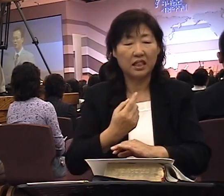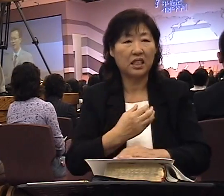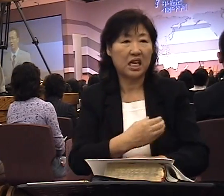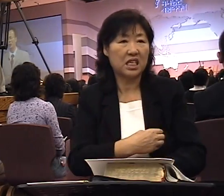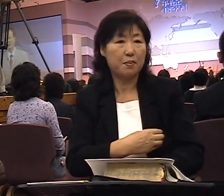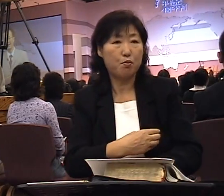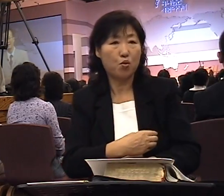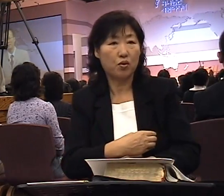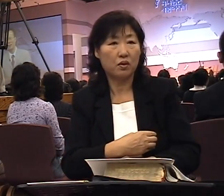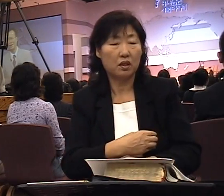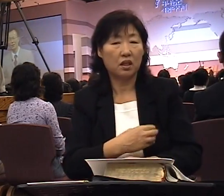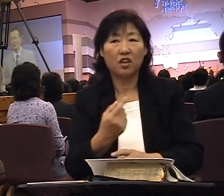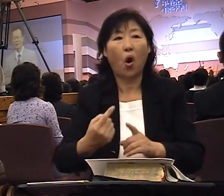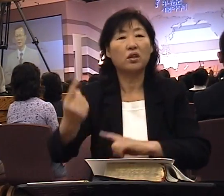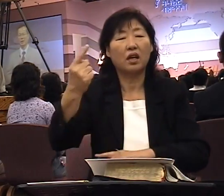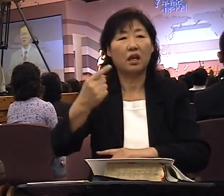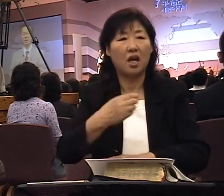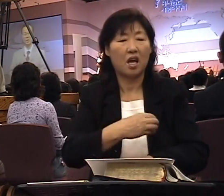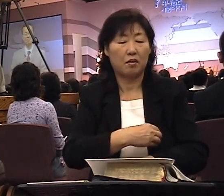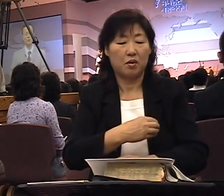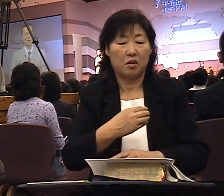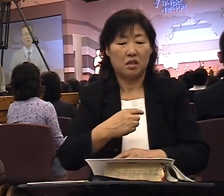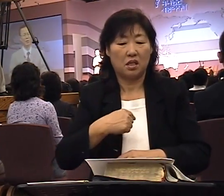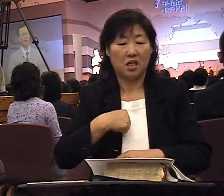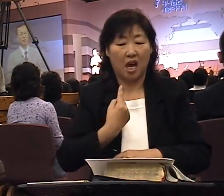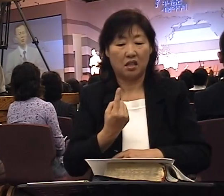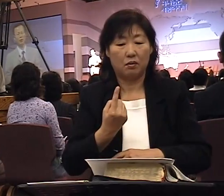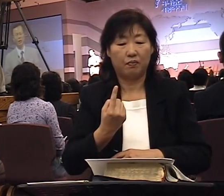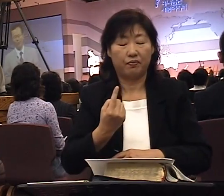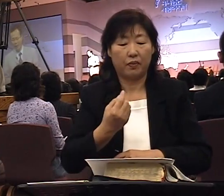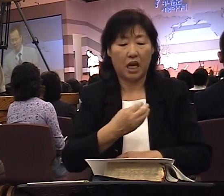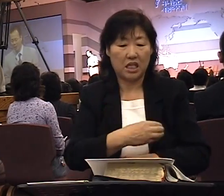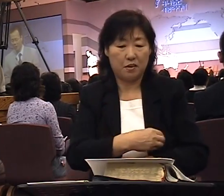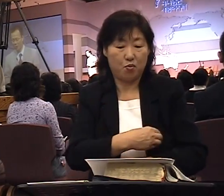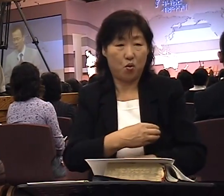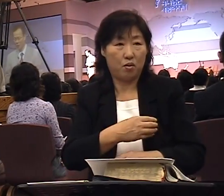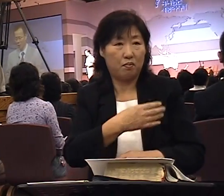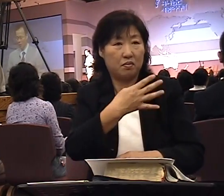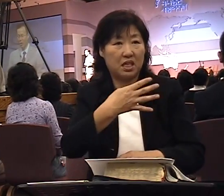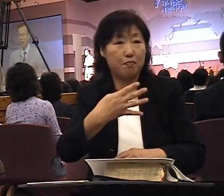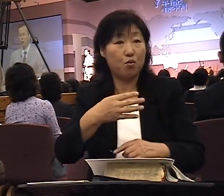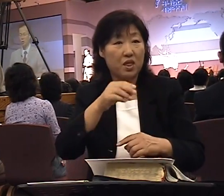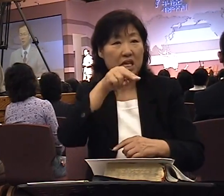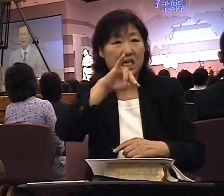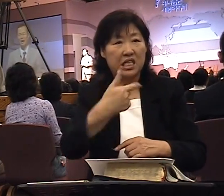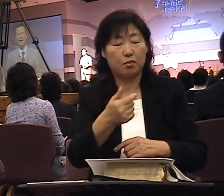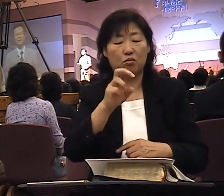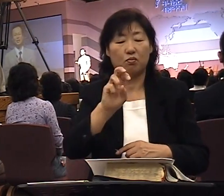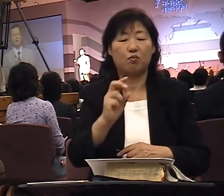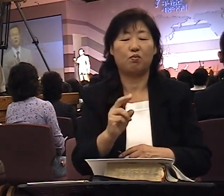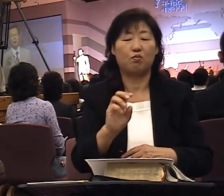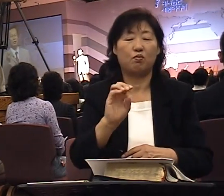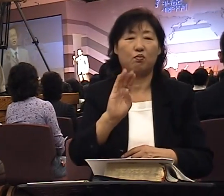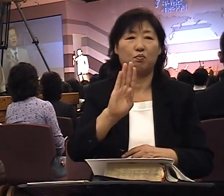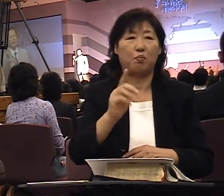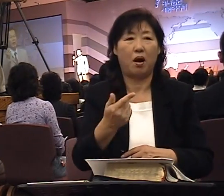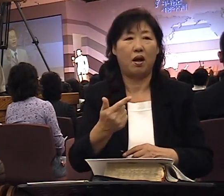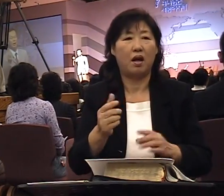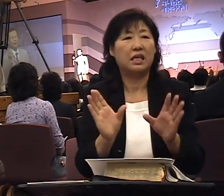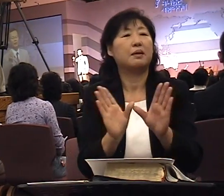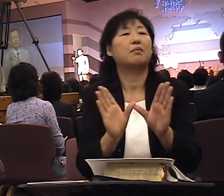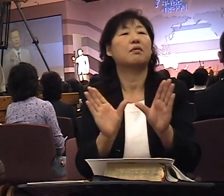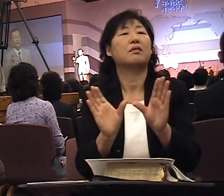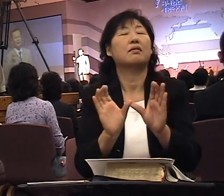밝히는 모습이 나옵니다. 자신의 신분을 형들에게 밝히면서 요셉은 한 가지를